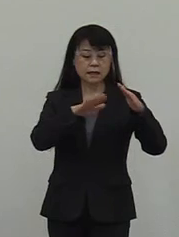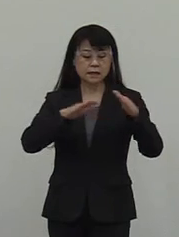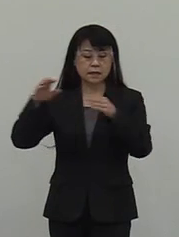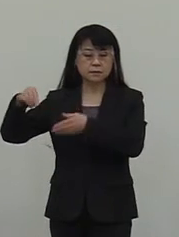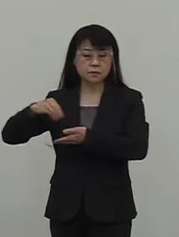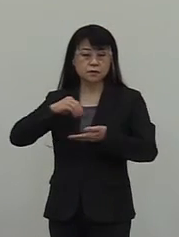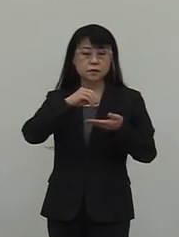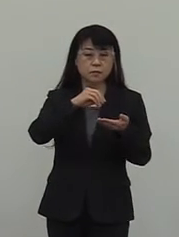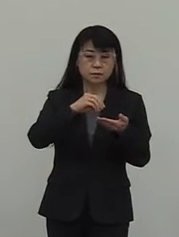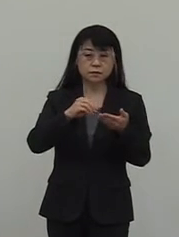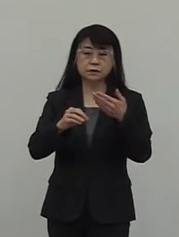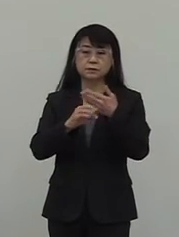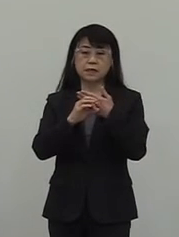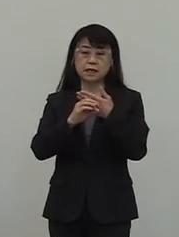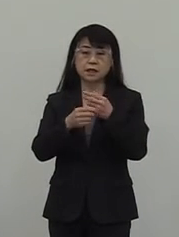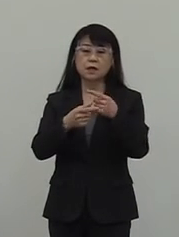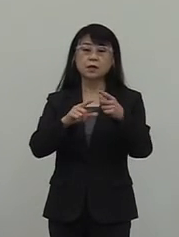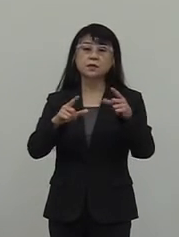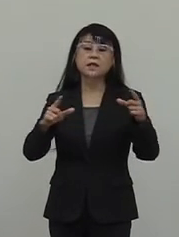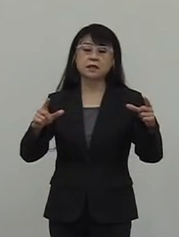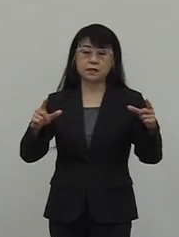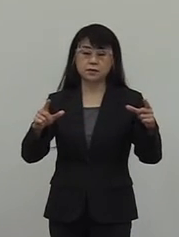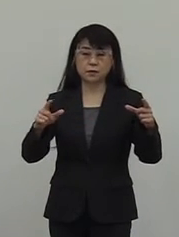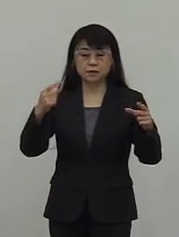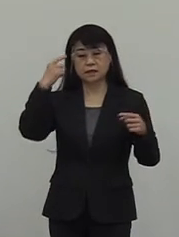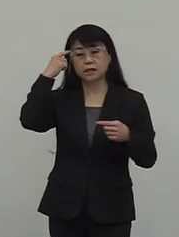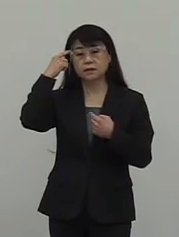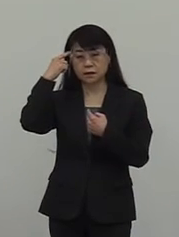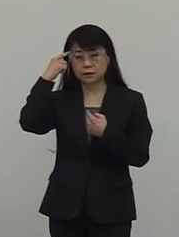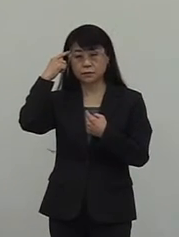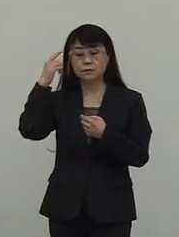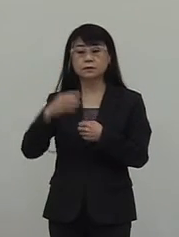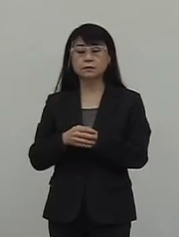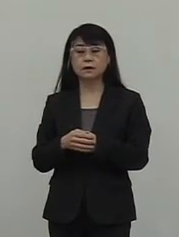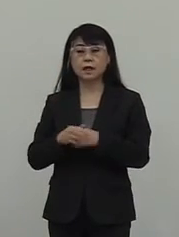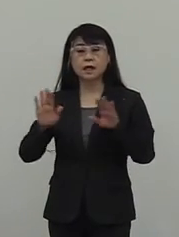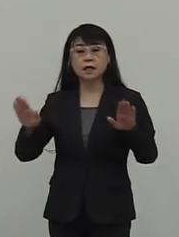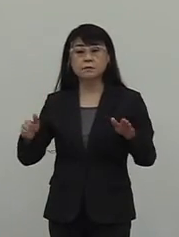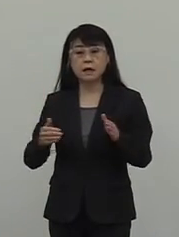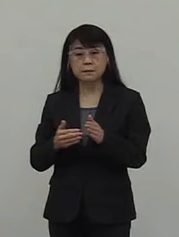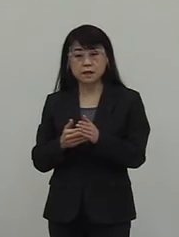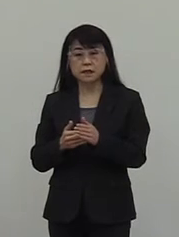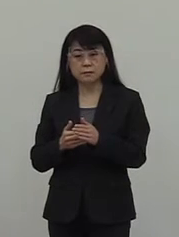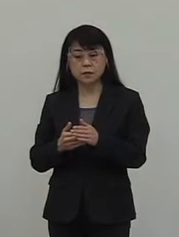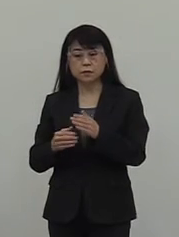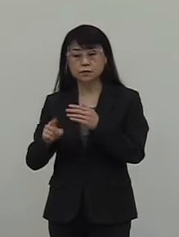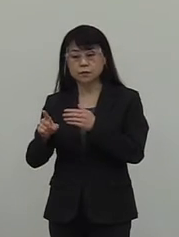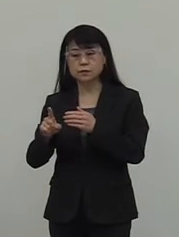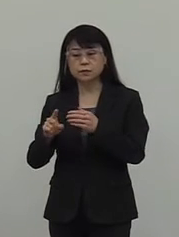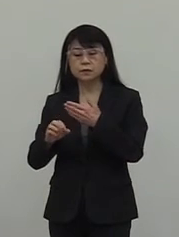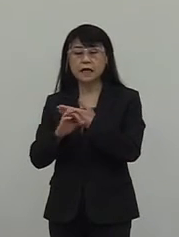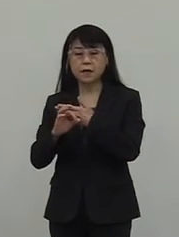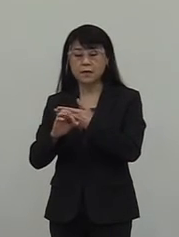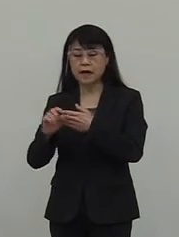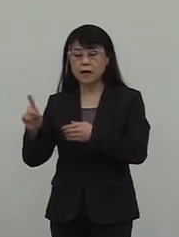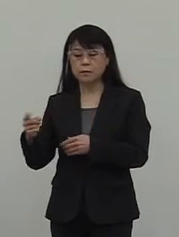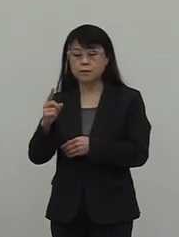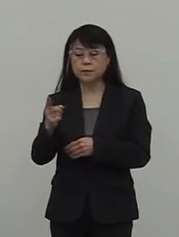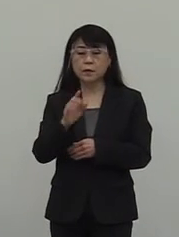は増えているように肌感覚ですが感じております。もちろん今までもそういうケースがあったんですね。